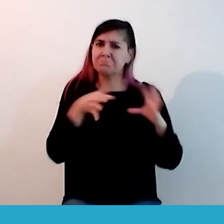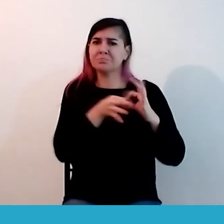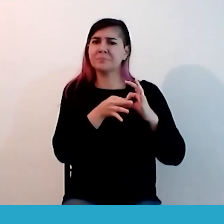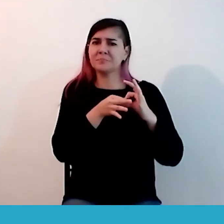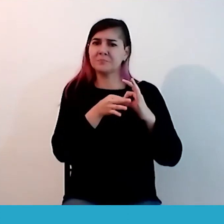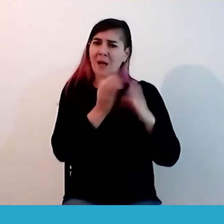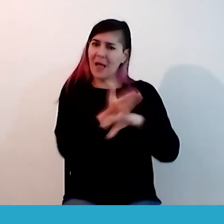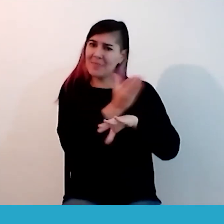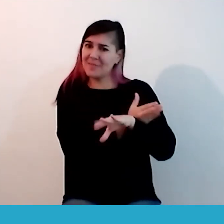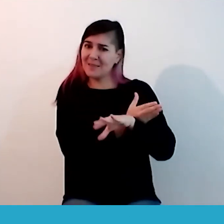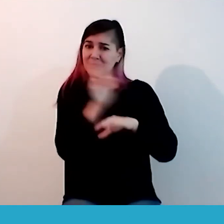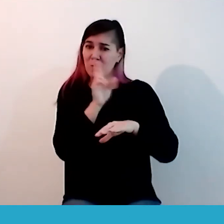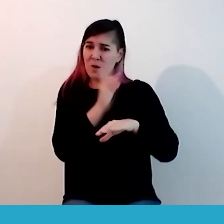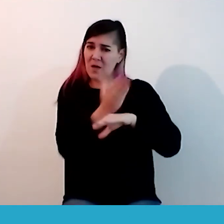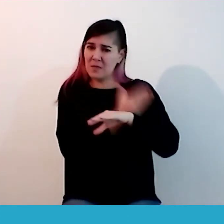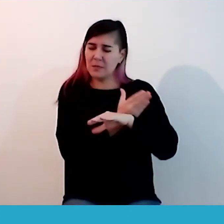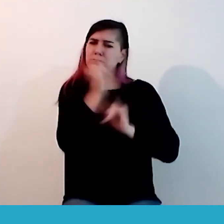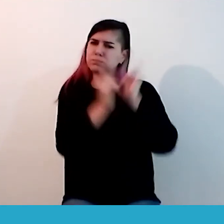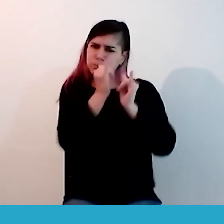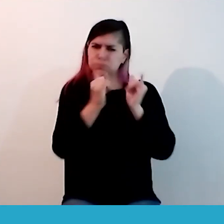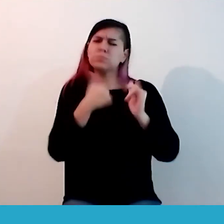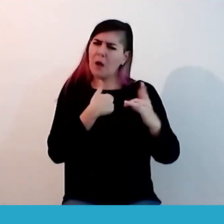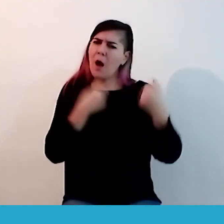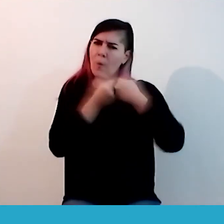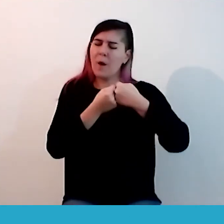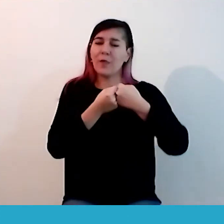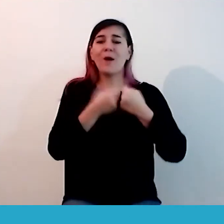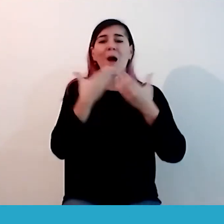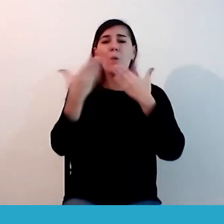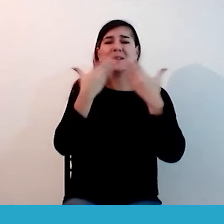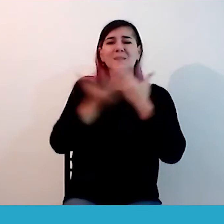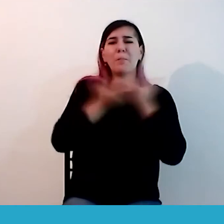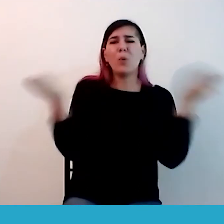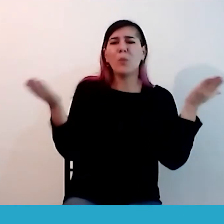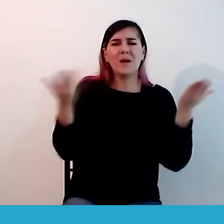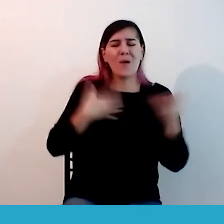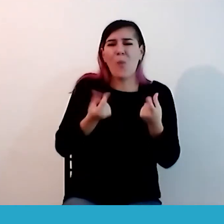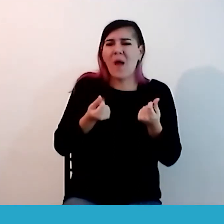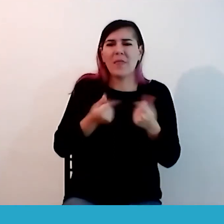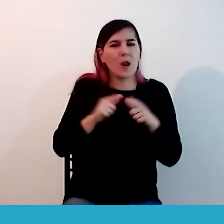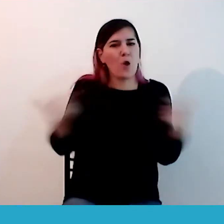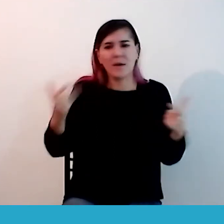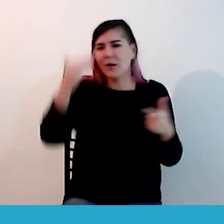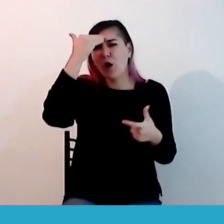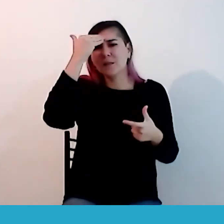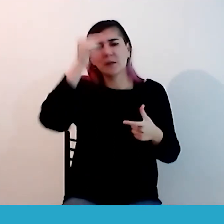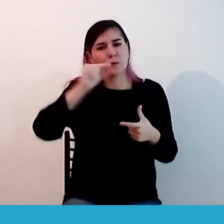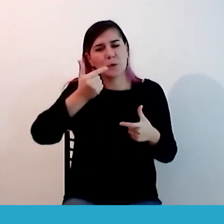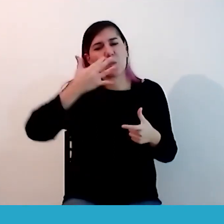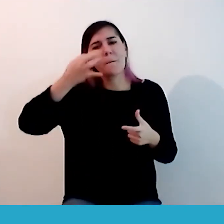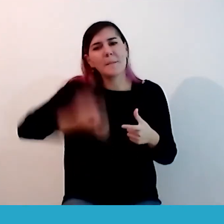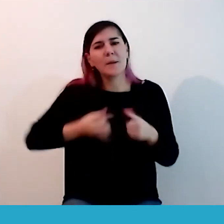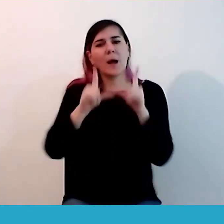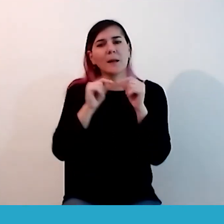predicho por la anterior expositora. Considera que esta audiencia pública carece de toda validez, debiendo las autoridades declararla inconstitucional en cumplimiento